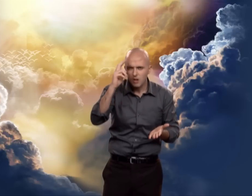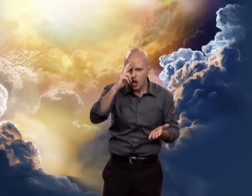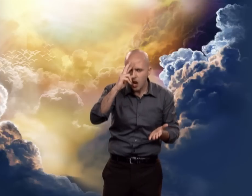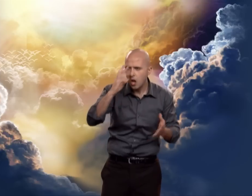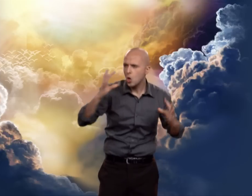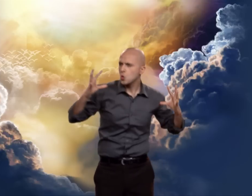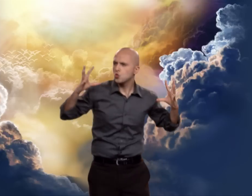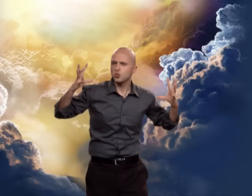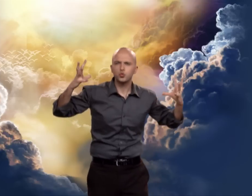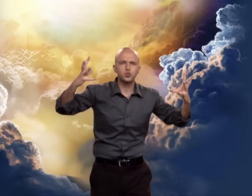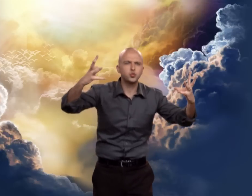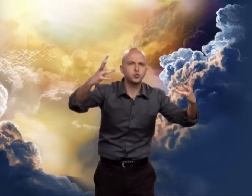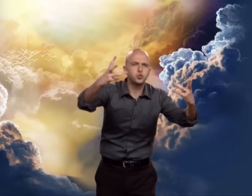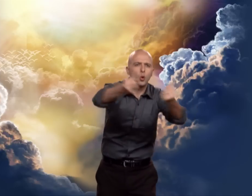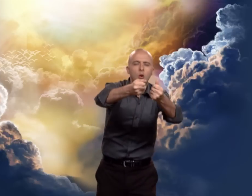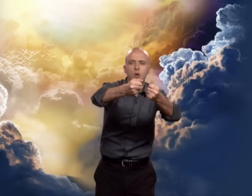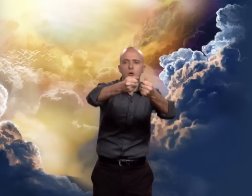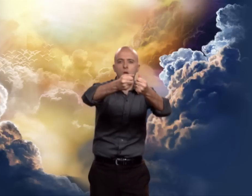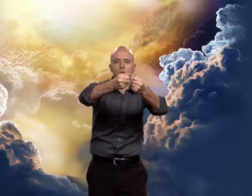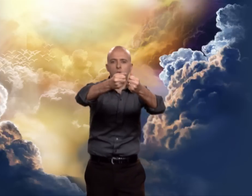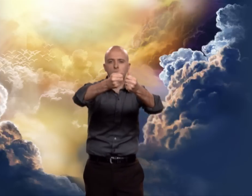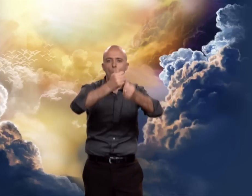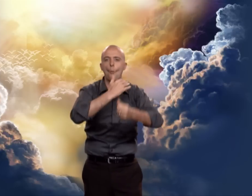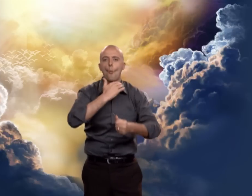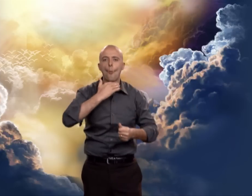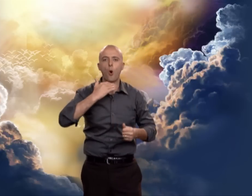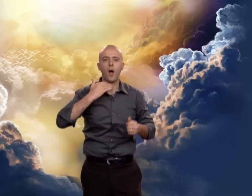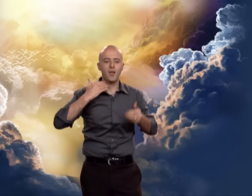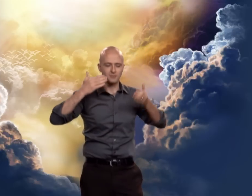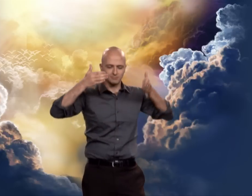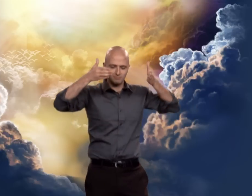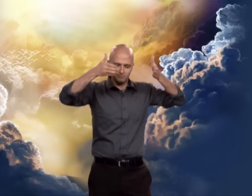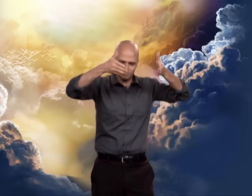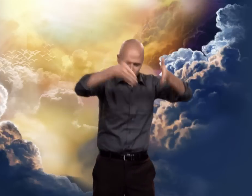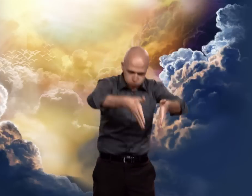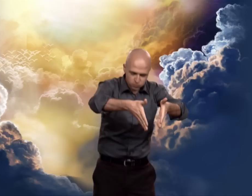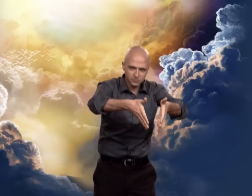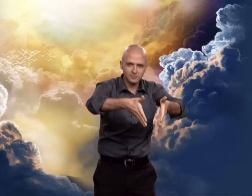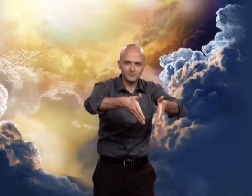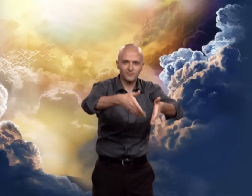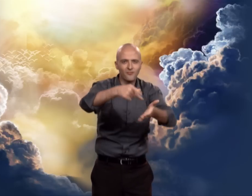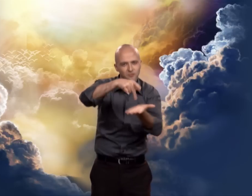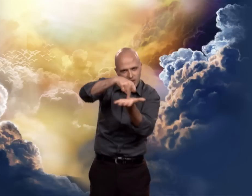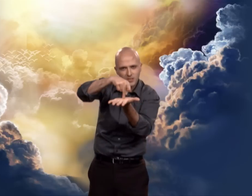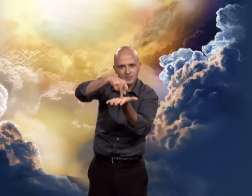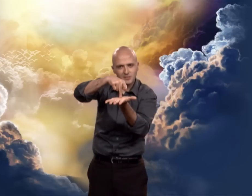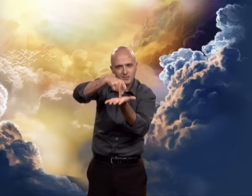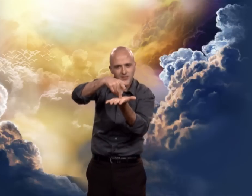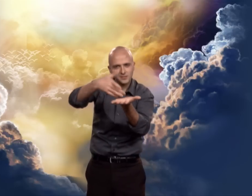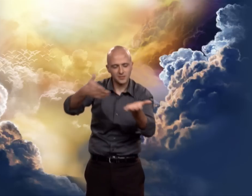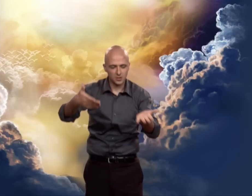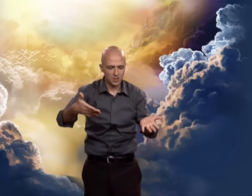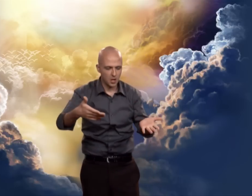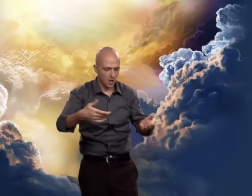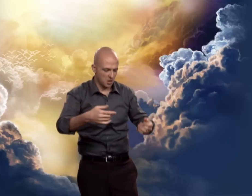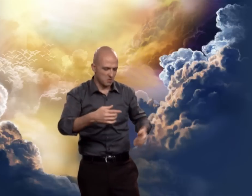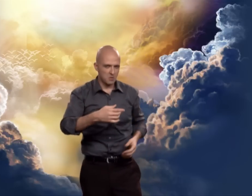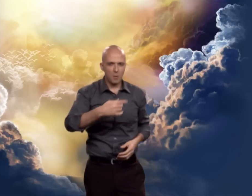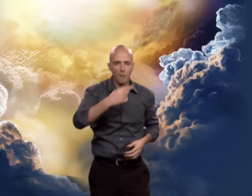que está escrita: a morte foi destruída pela vitória. Quando os salvos são chamados de seu profundo sono, o